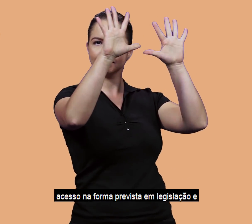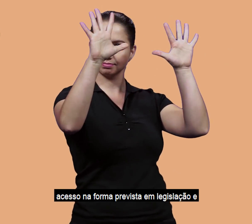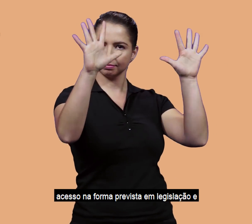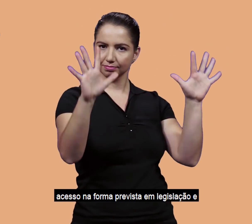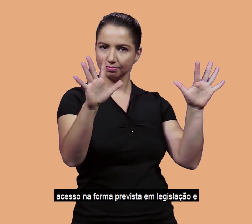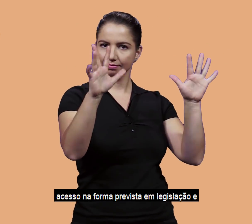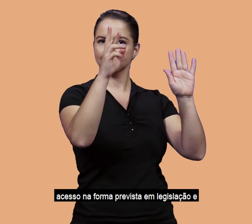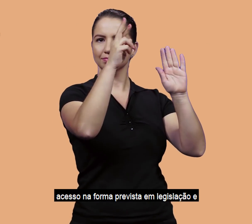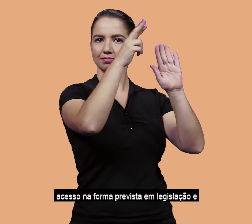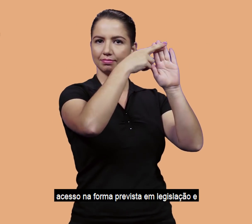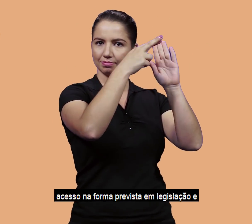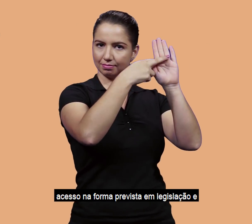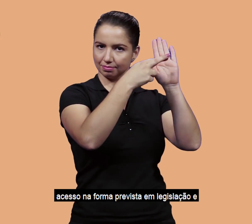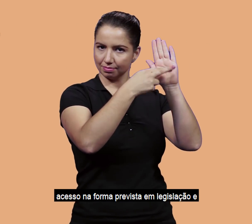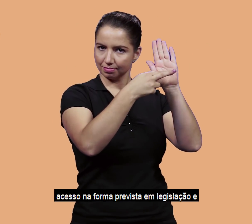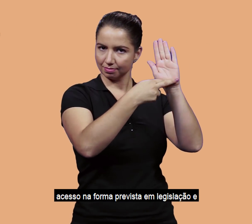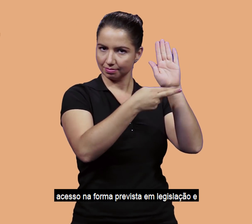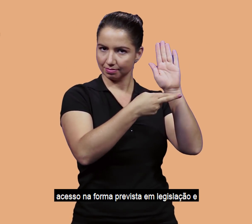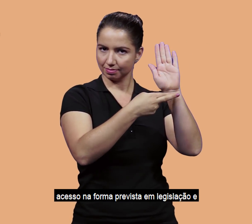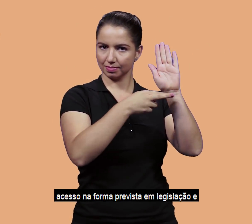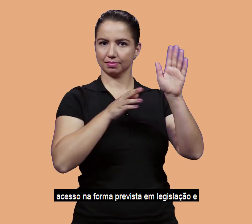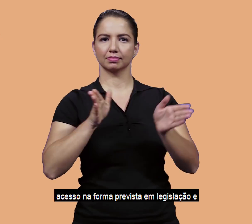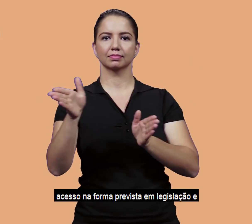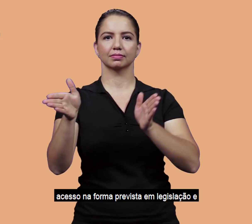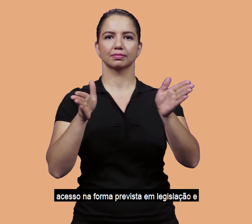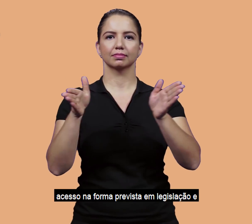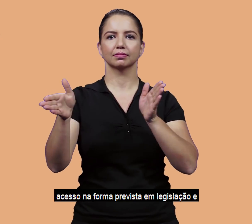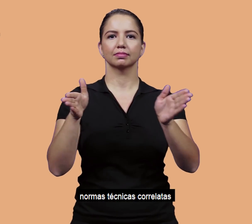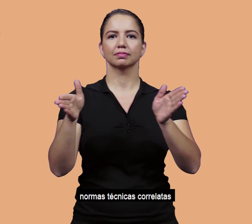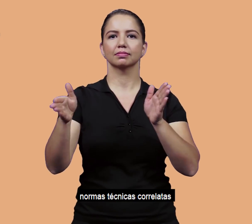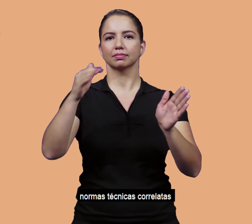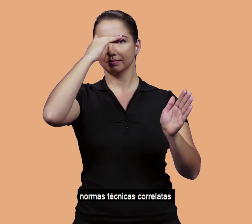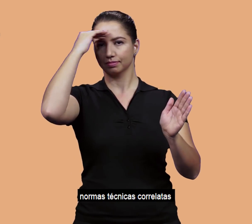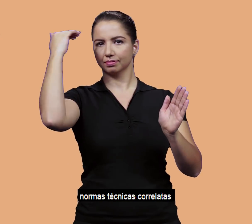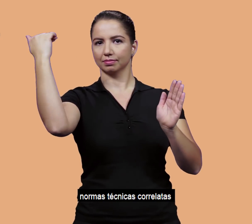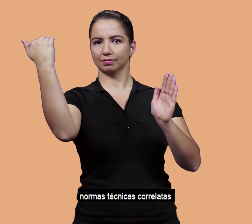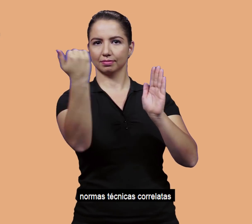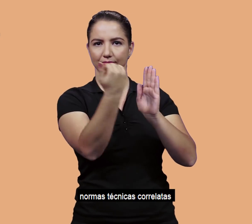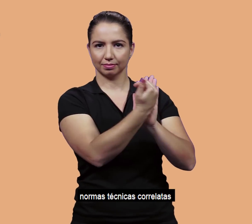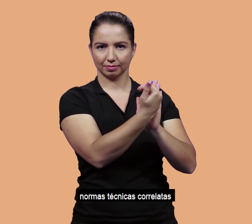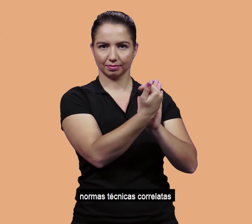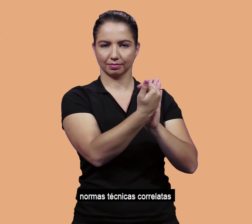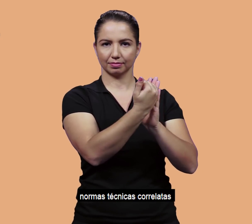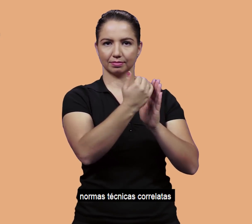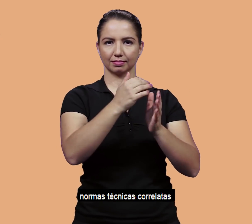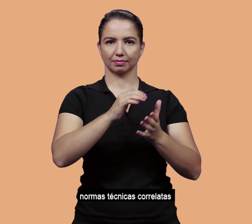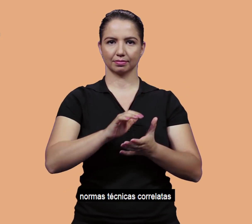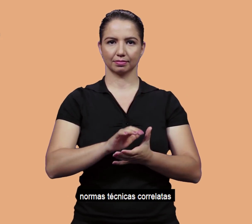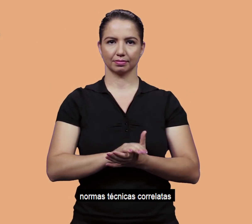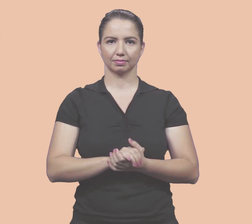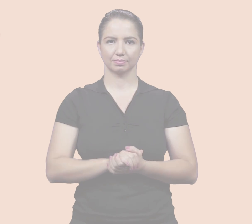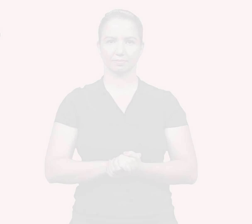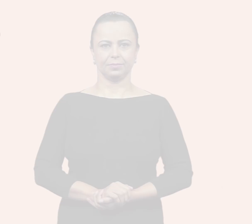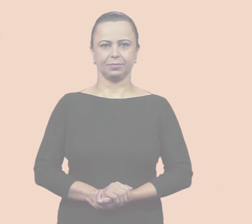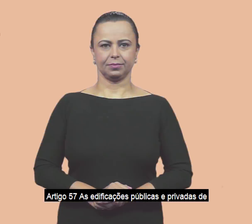acesso na forma prevista em legislação e normas técnicas correlatas artigo